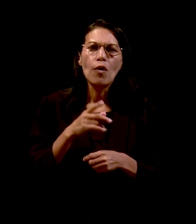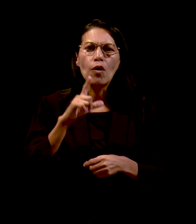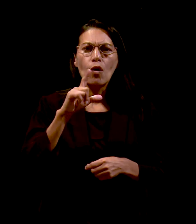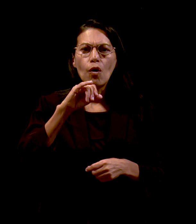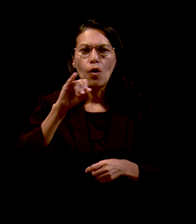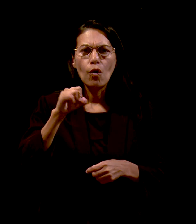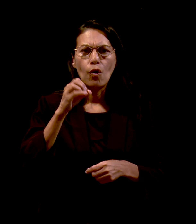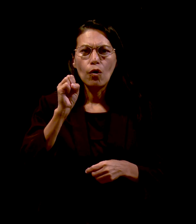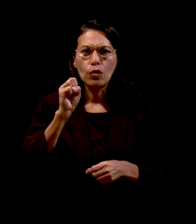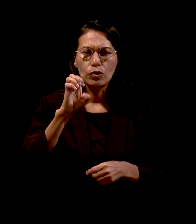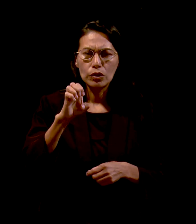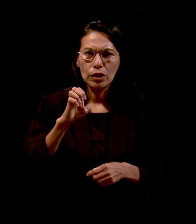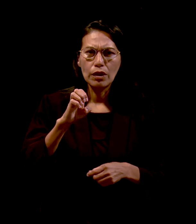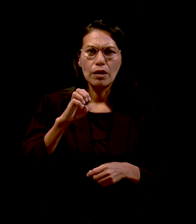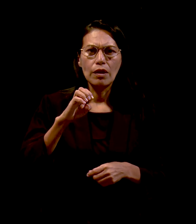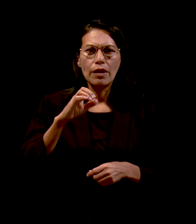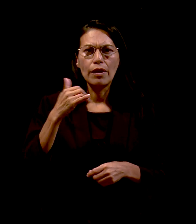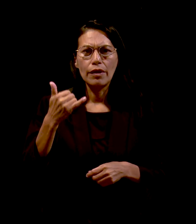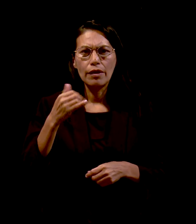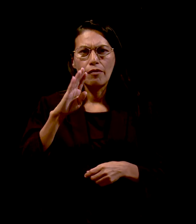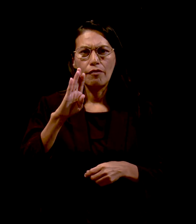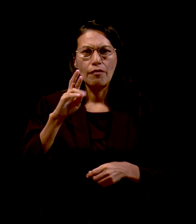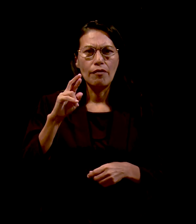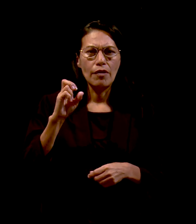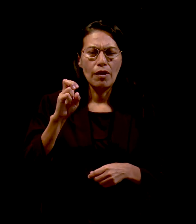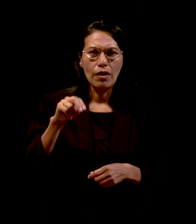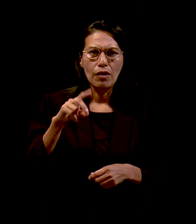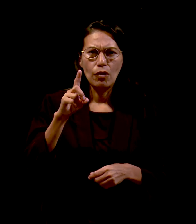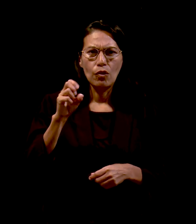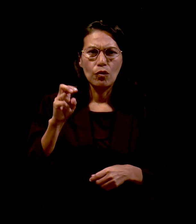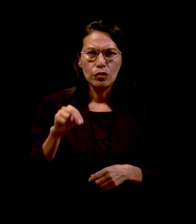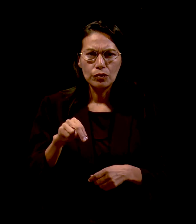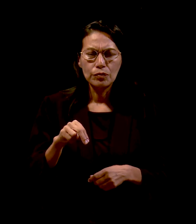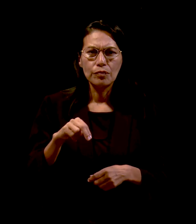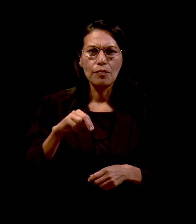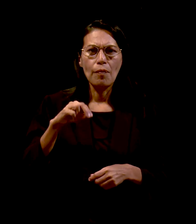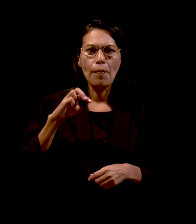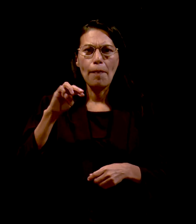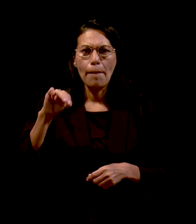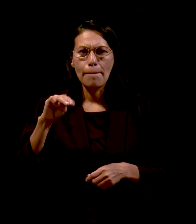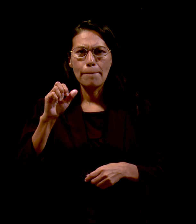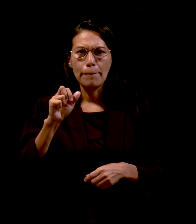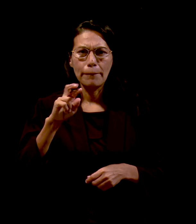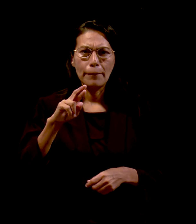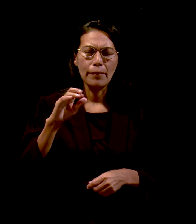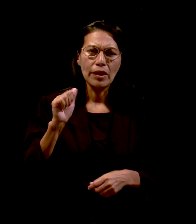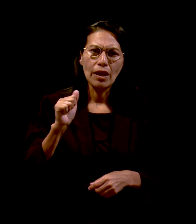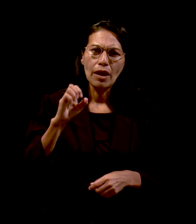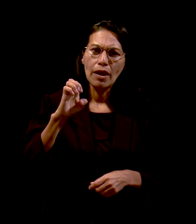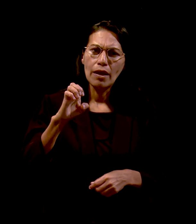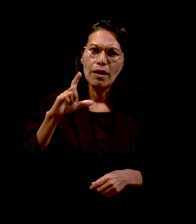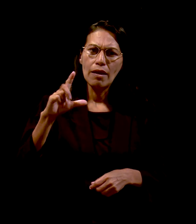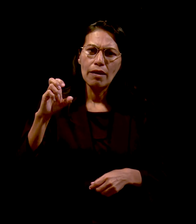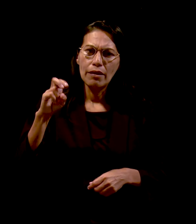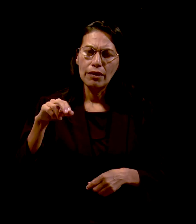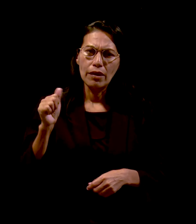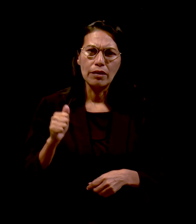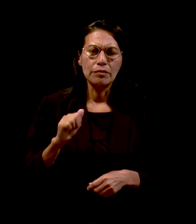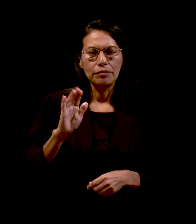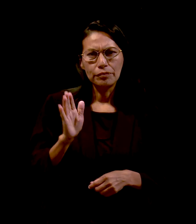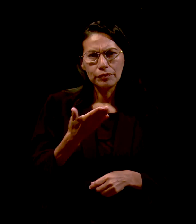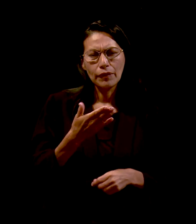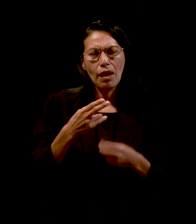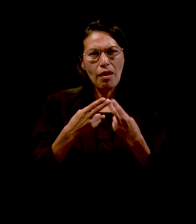vamos a estar orando por jose eduardo y brandon maría elena también pide oración por mis dos